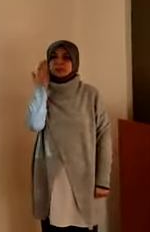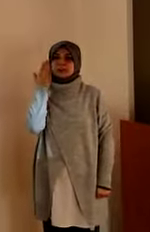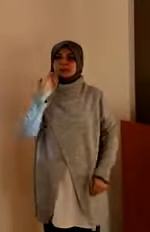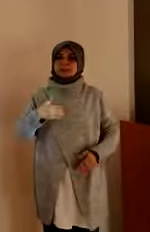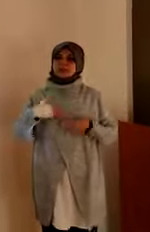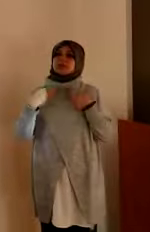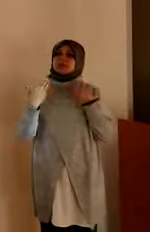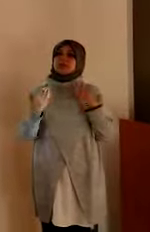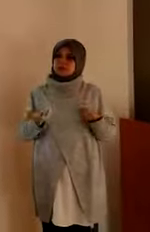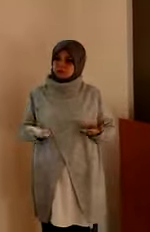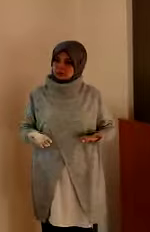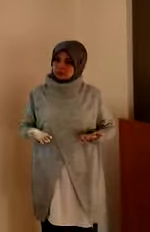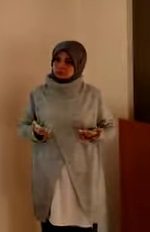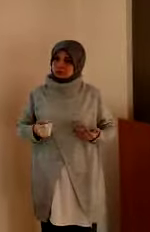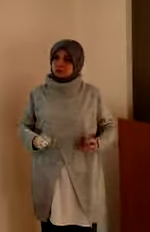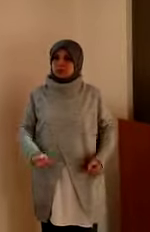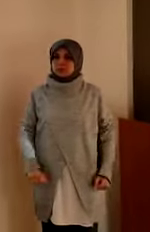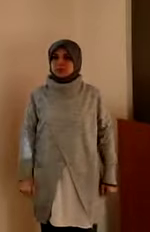izlemek, kabul etmek,